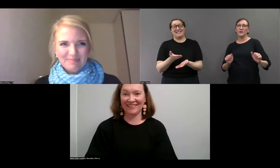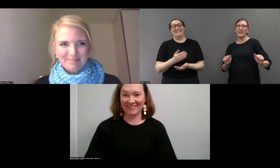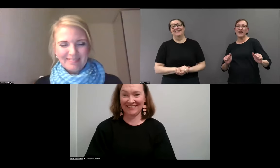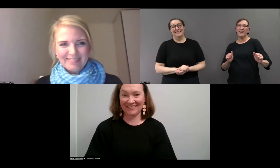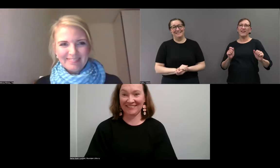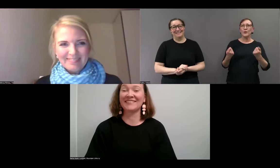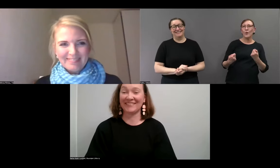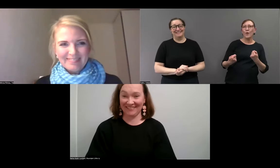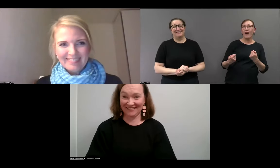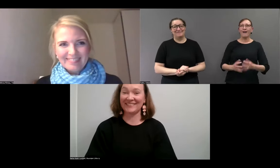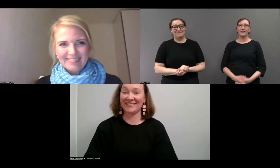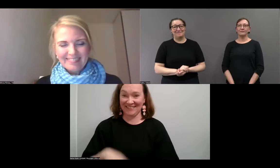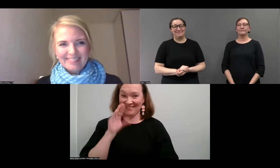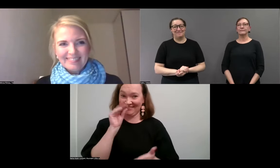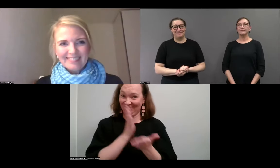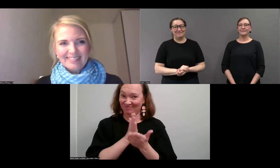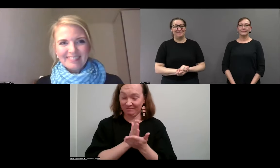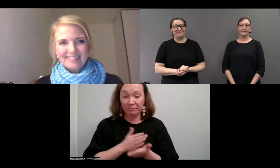Kyllä.